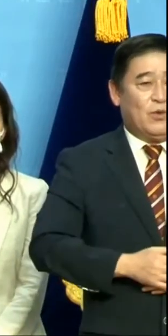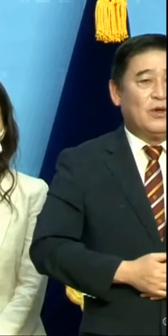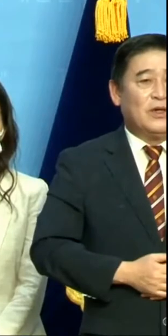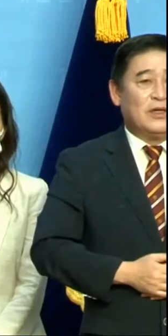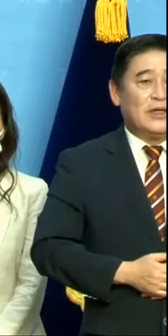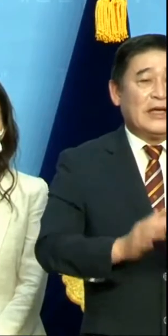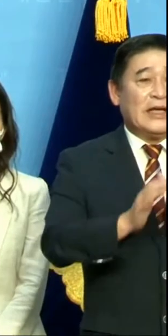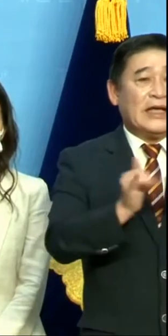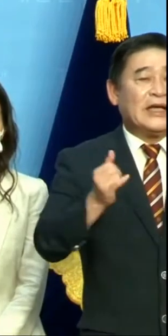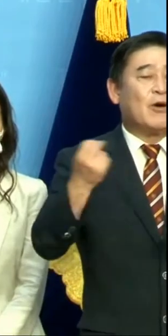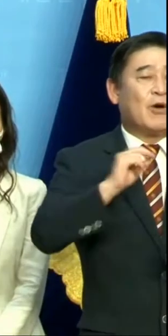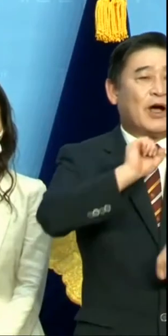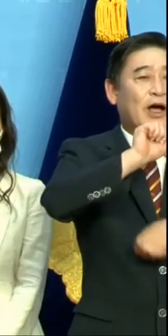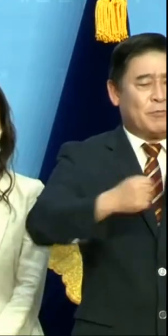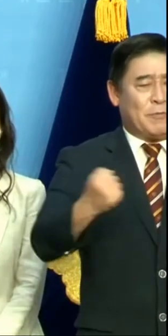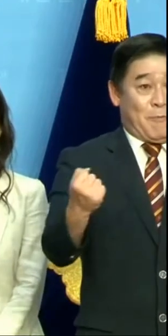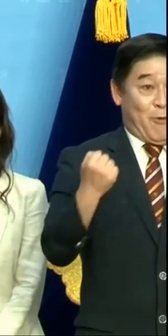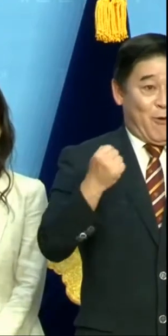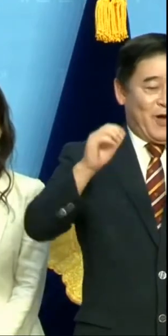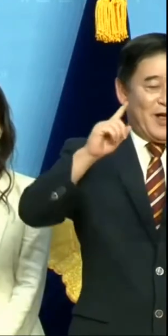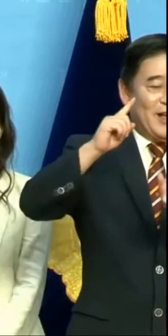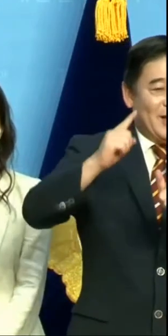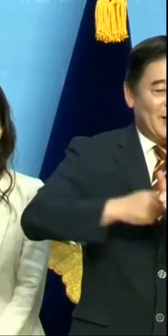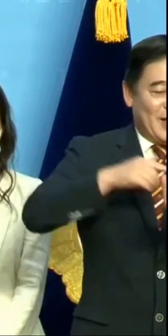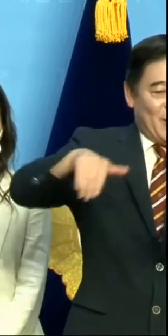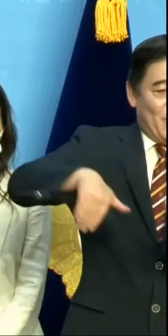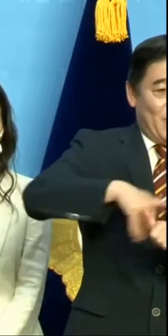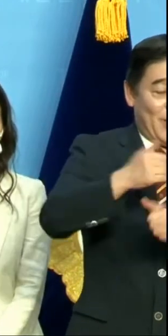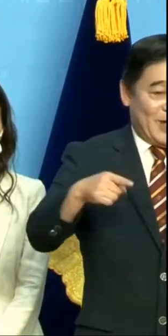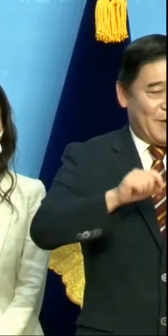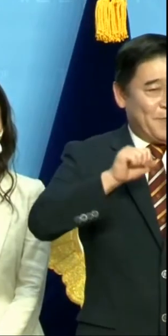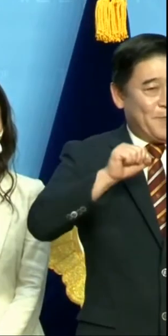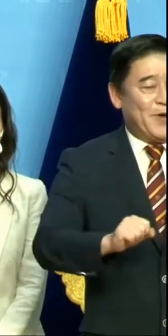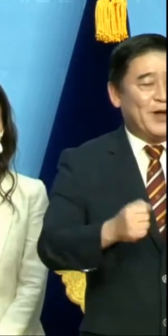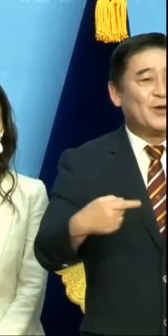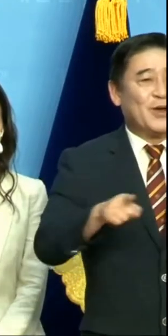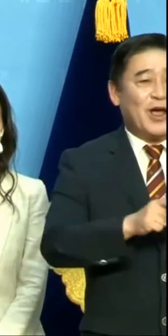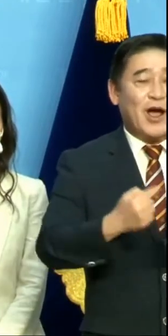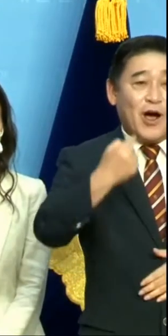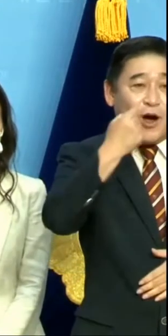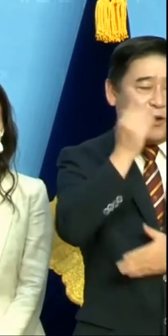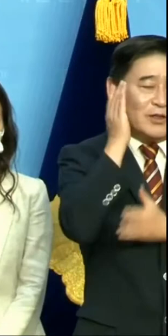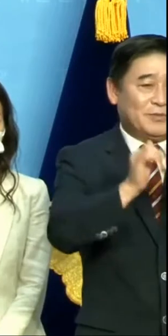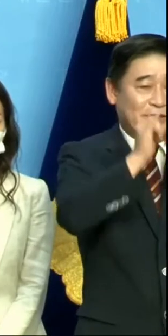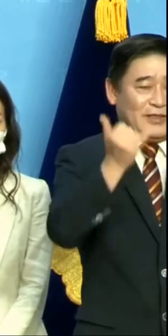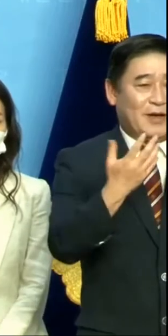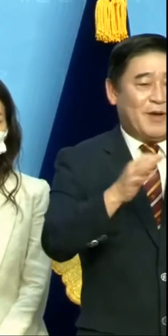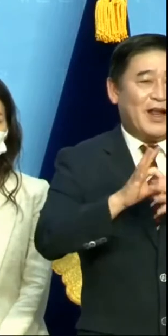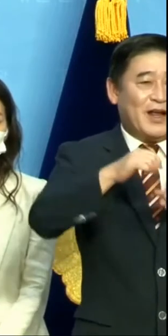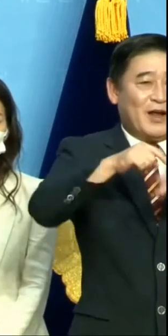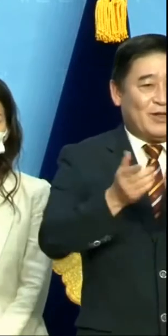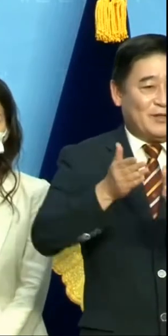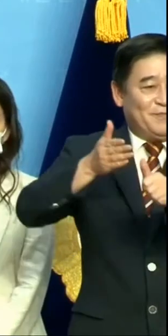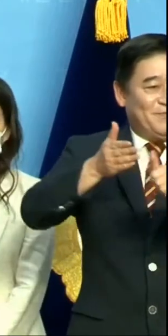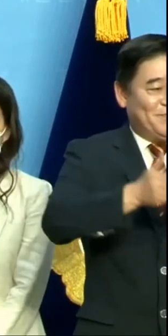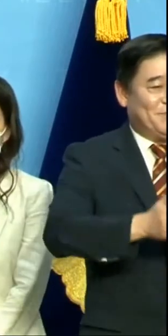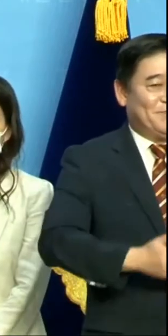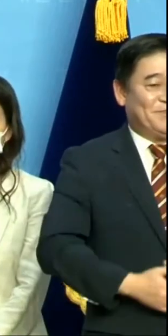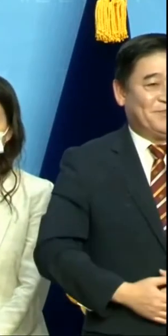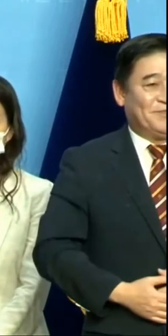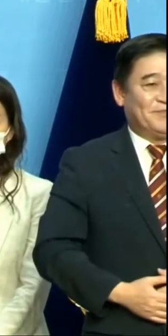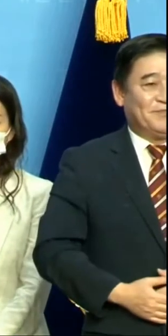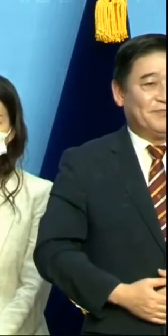더 나아가 인간과 동물이 건강한 자연 환경에서 공존할 수 있도록 언론과 시민 4 에 많은 관심 부탁드립니다